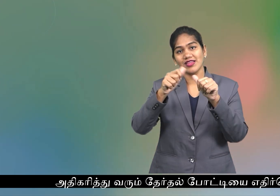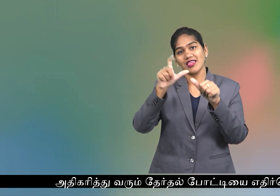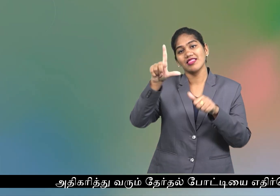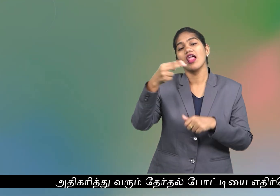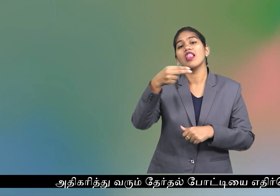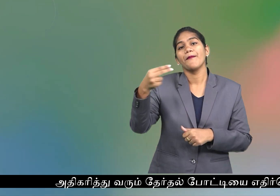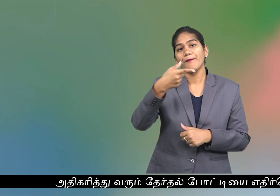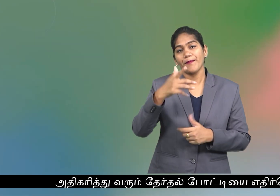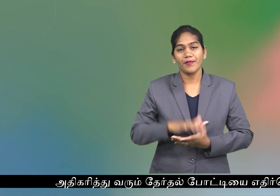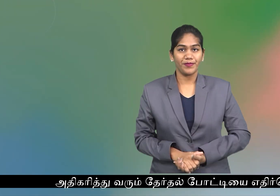போட்டியை எதிர்கொண்டன.